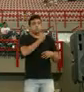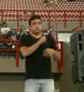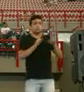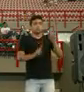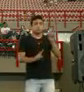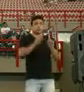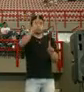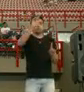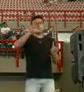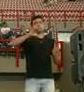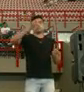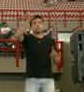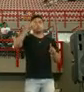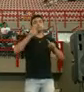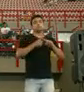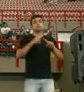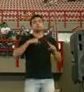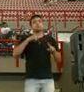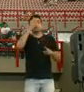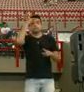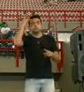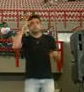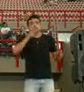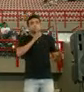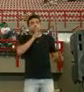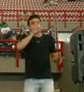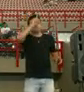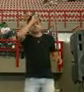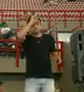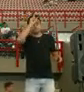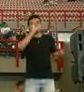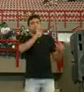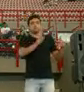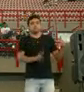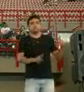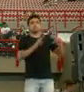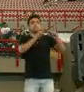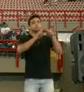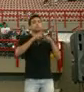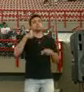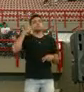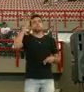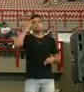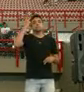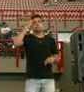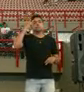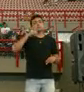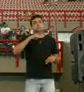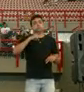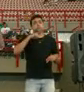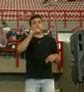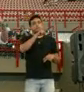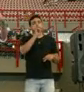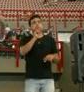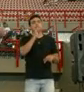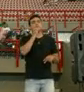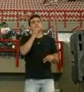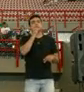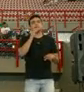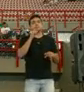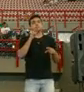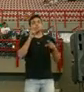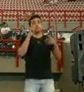sua nota. Porque tem muita gente que chuta essas questões. Então elas geralmente são classificadas como um nível